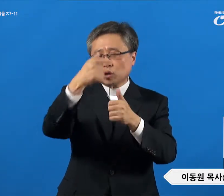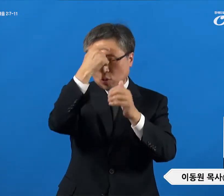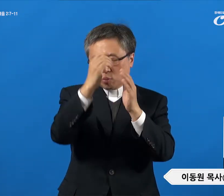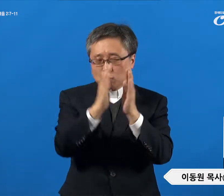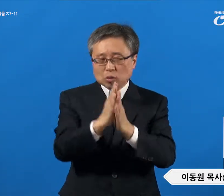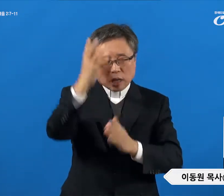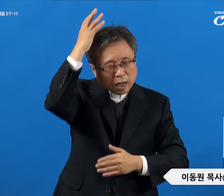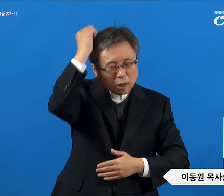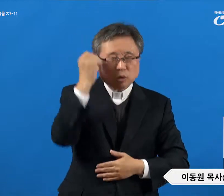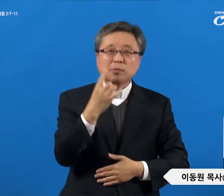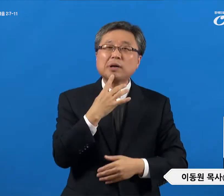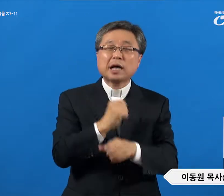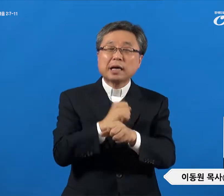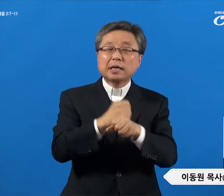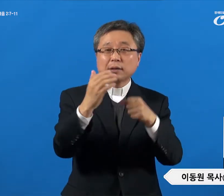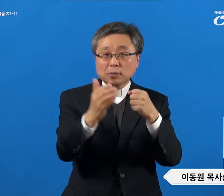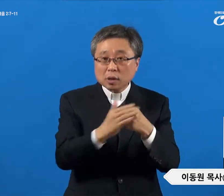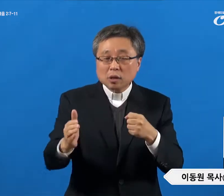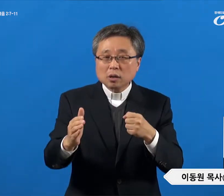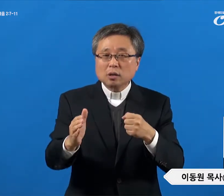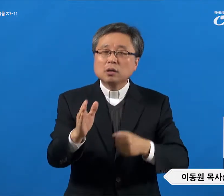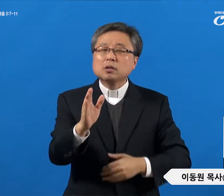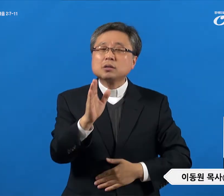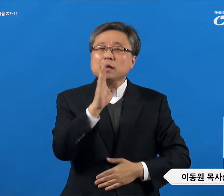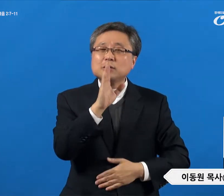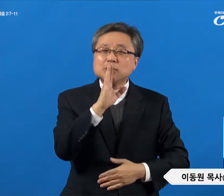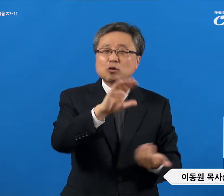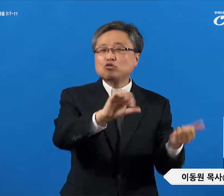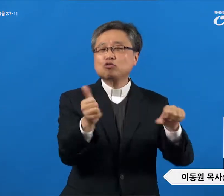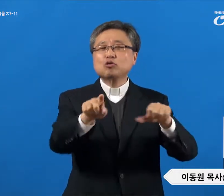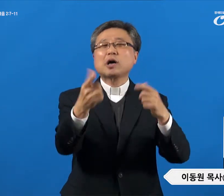주기도문이 사실상 순교한 것이나 마찬가지다 이런 말을 한 것입니다.